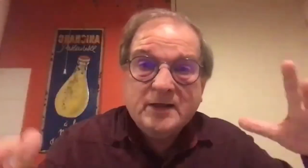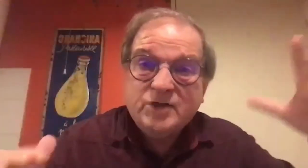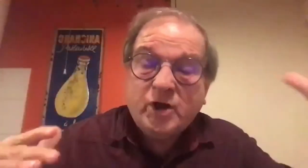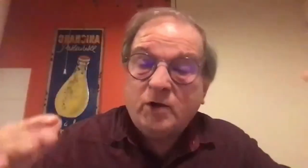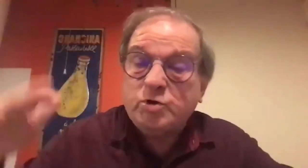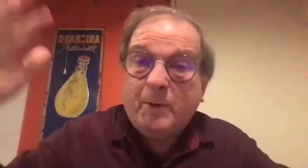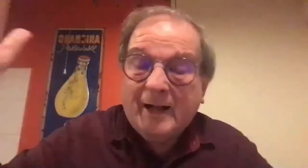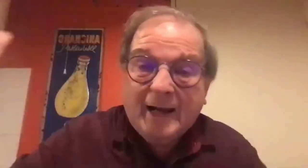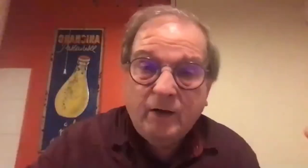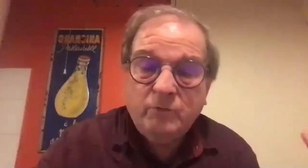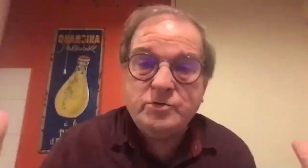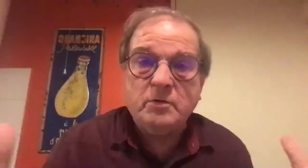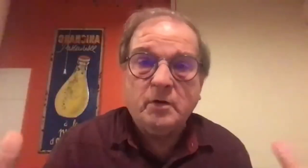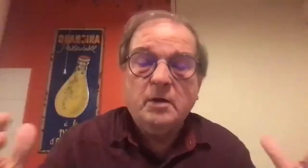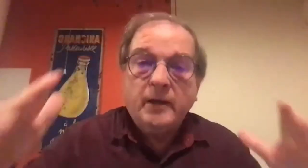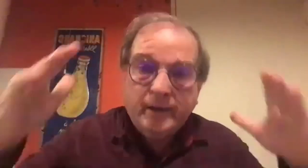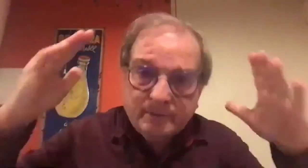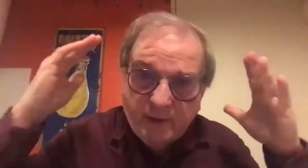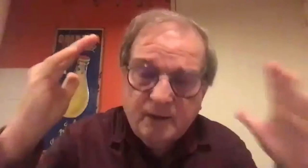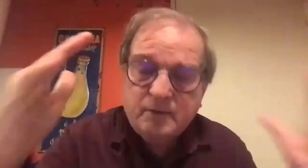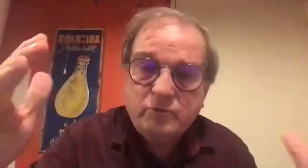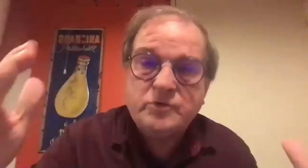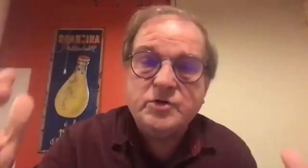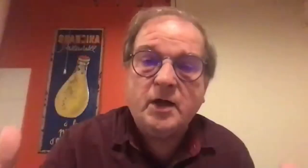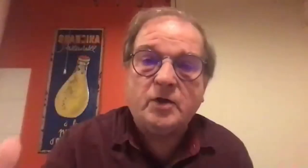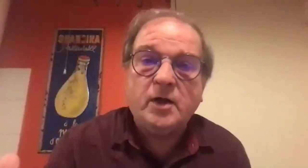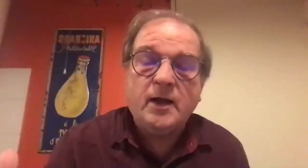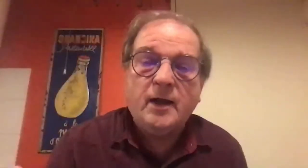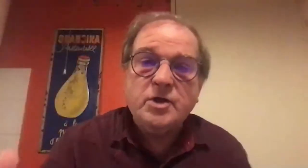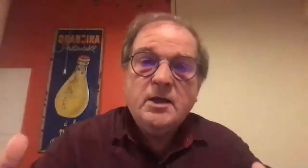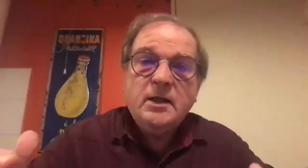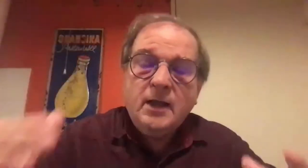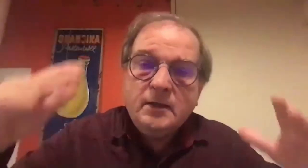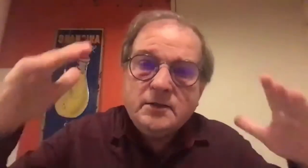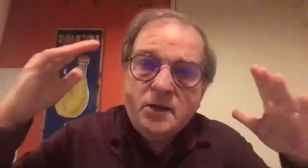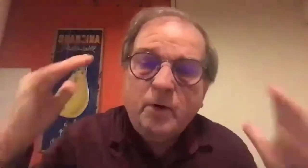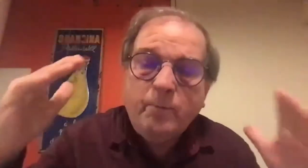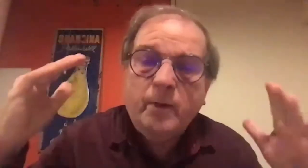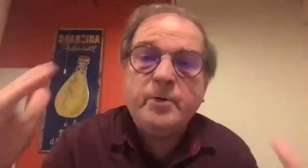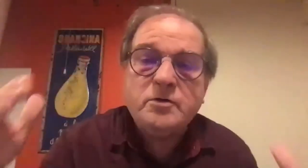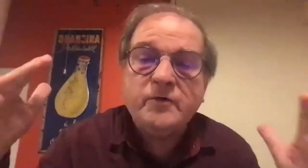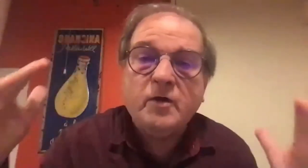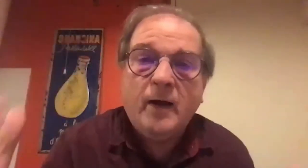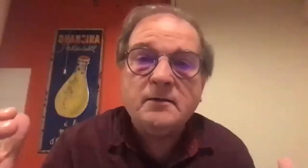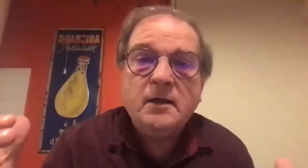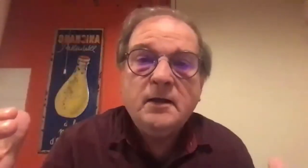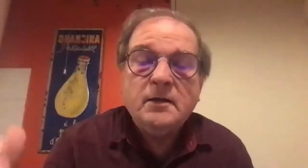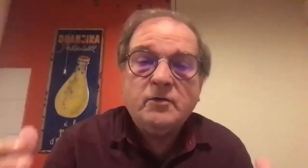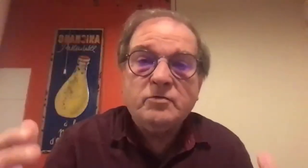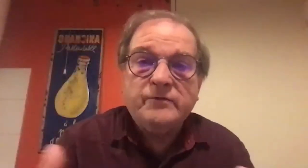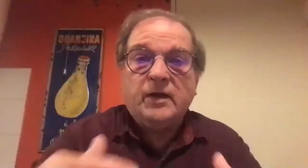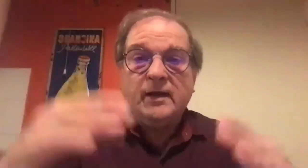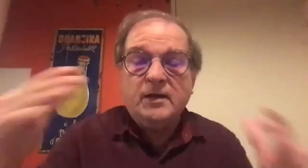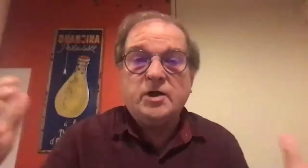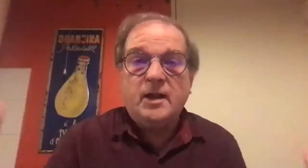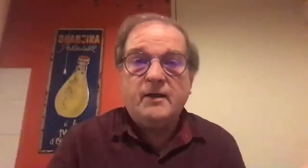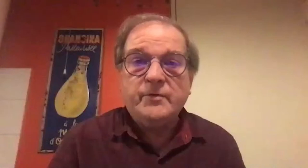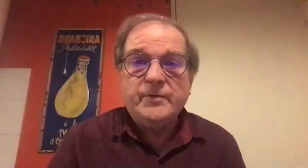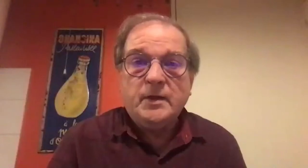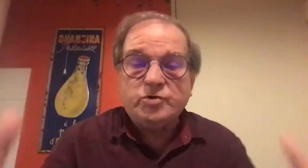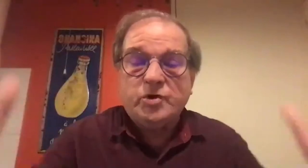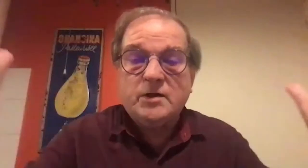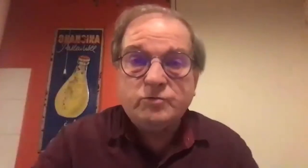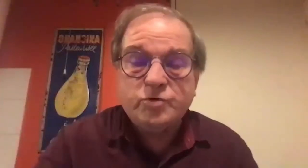construir sindicatos paralelos, né, entram nos sindicatos legais e ali desempenham um papel de vanguarda. E, inclusive, na grande